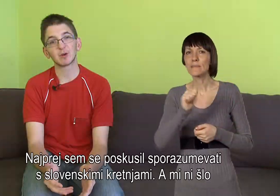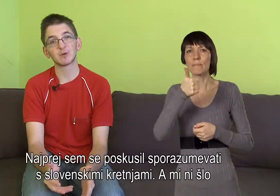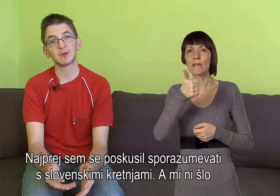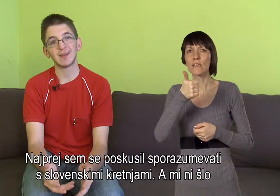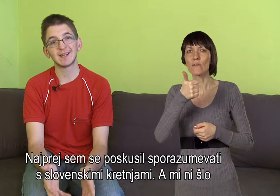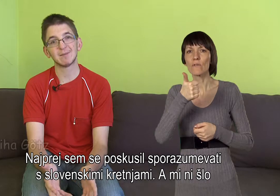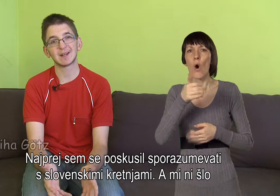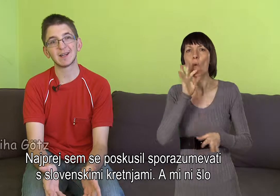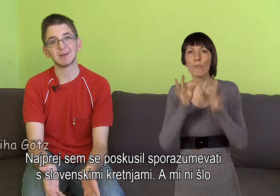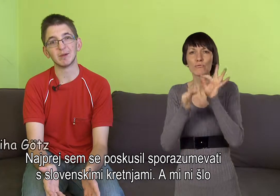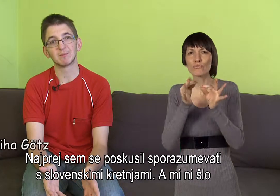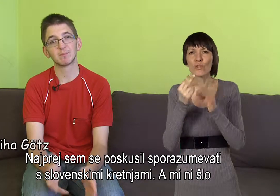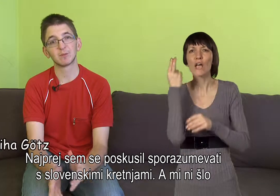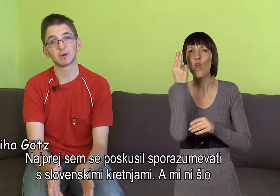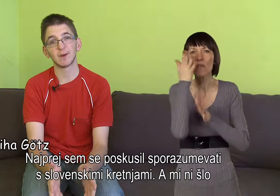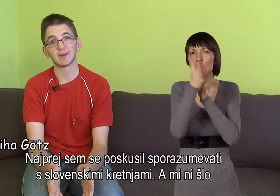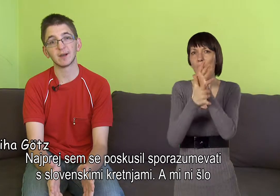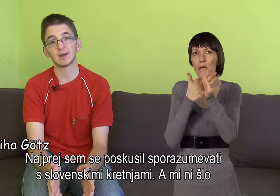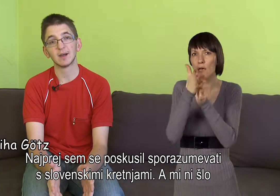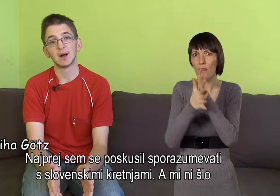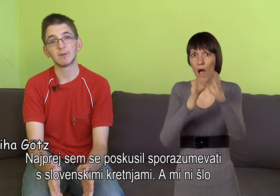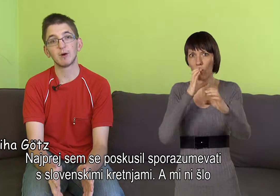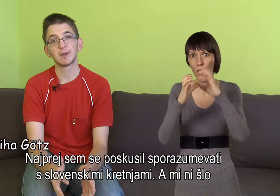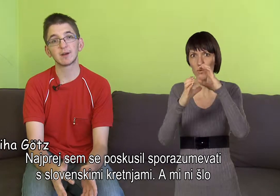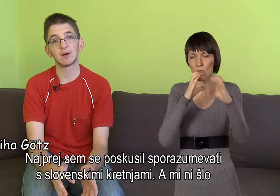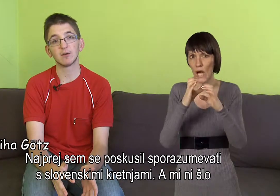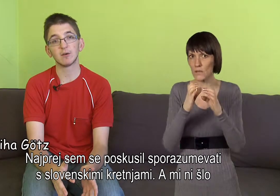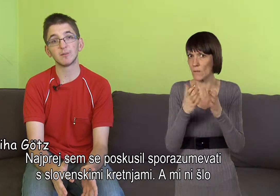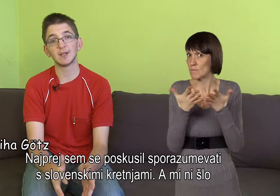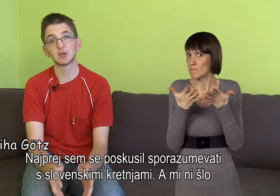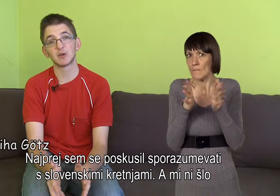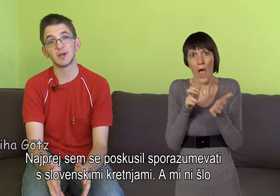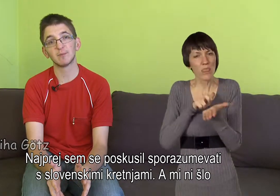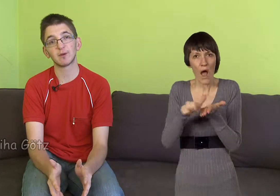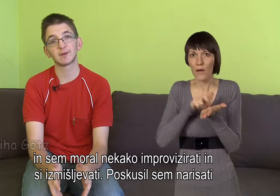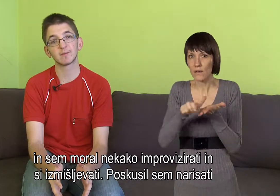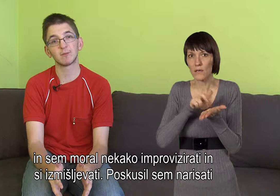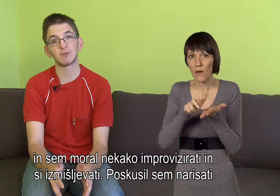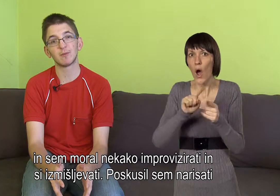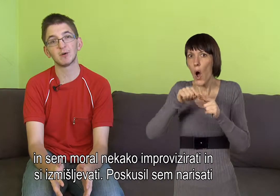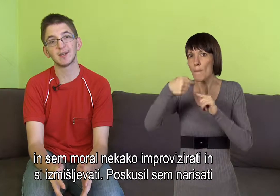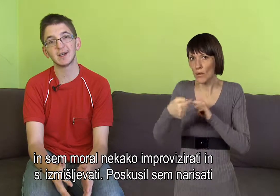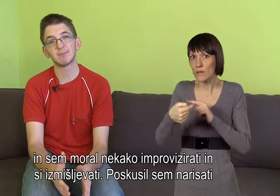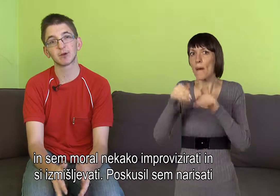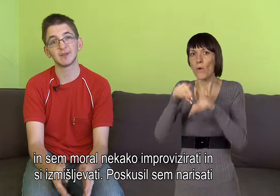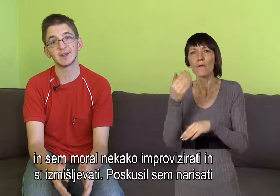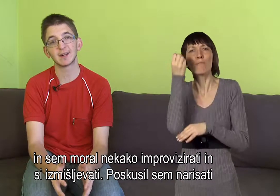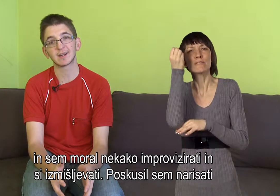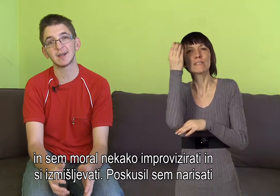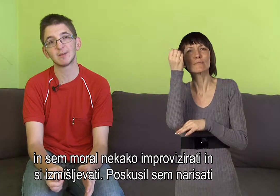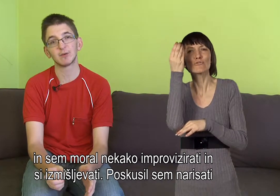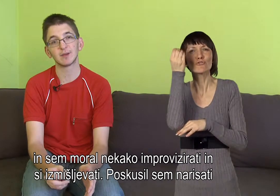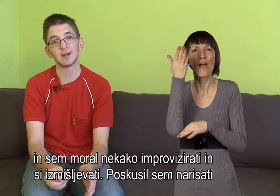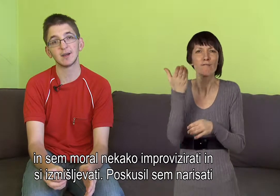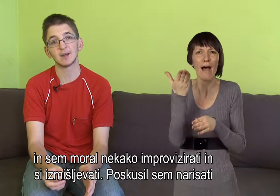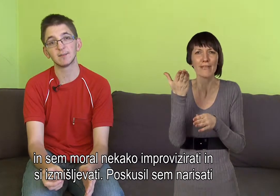Najprej je probal slovenskimi kretnjami sporazumevati, ne. Ampak pol pa nekako mi ni šlo in pol sem se mogel malo nekaj improvizirati,